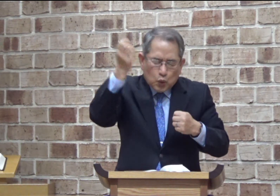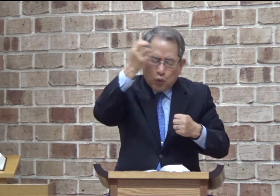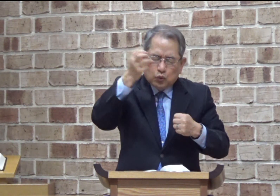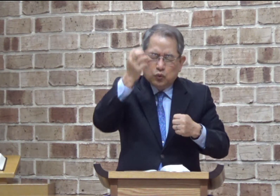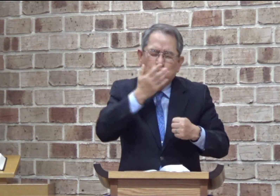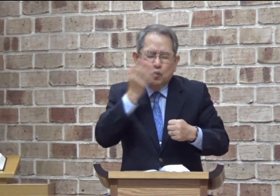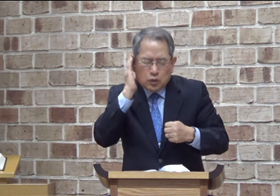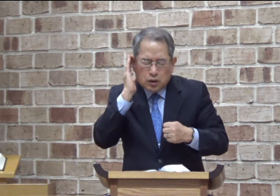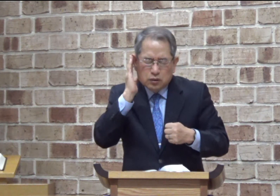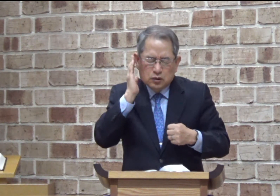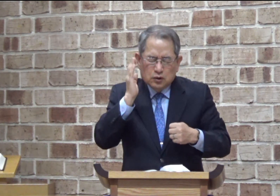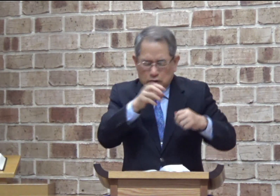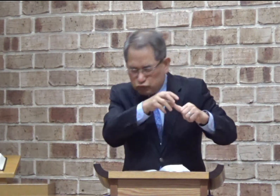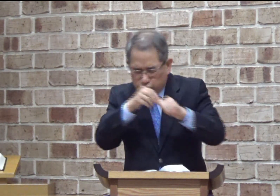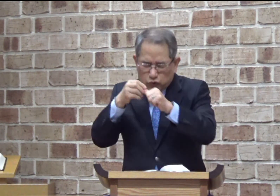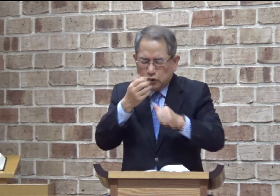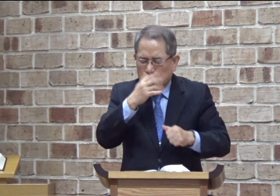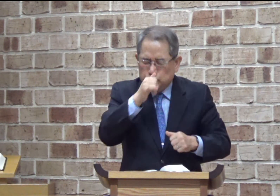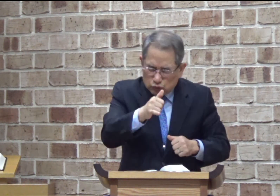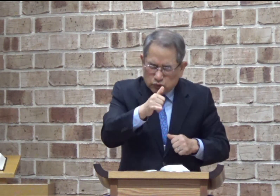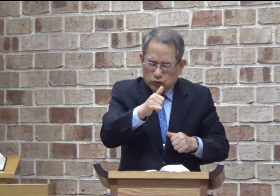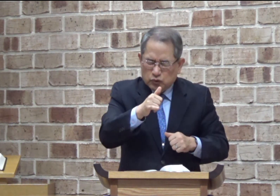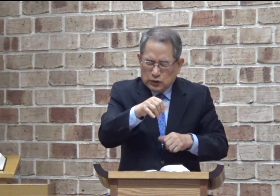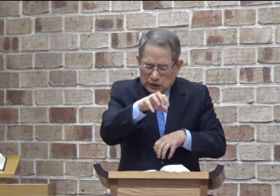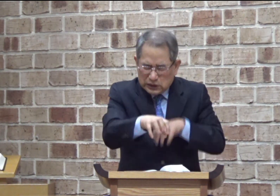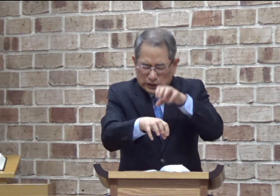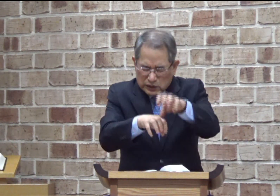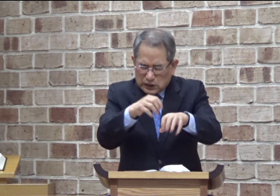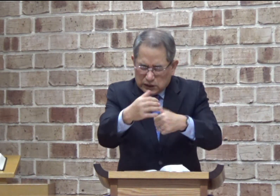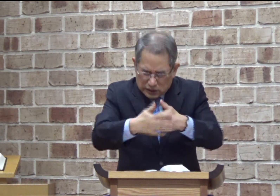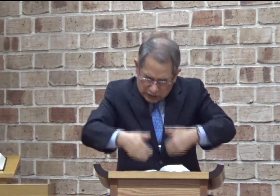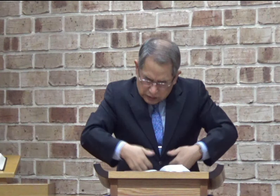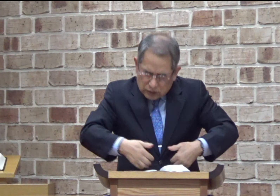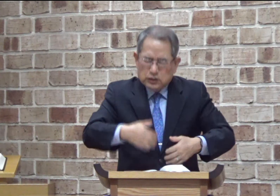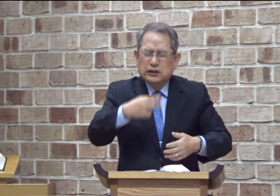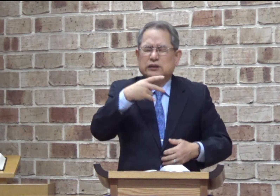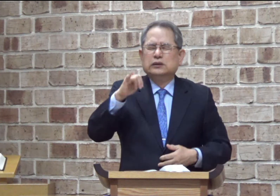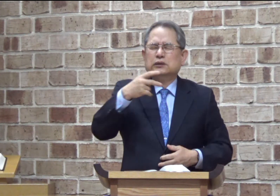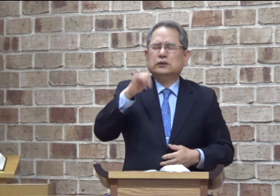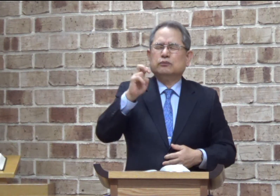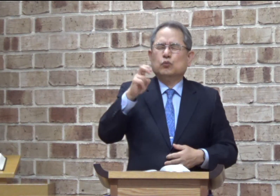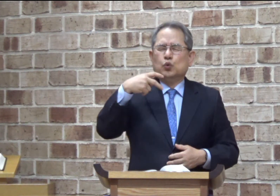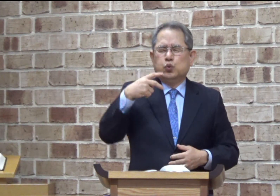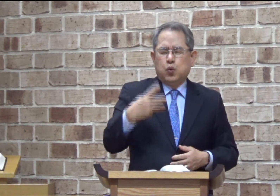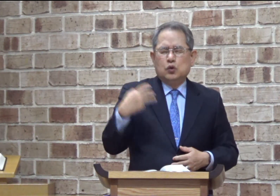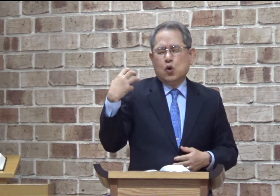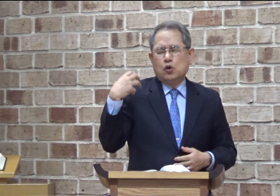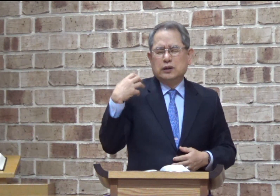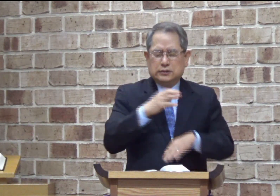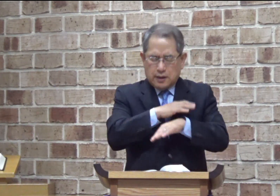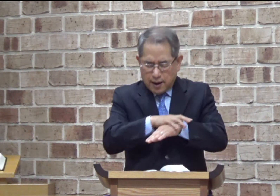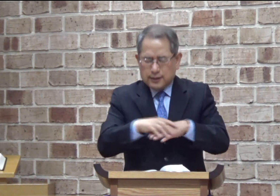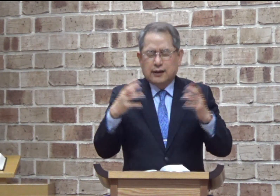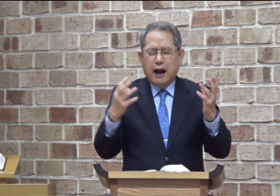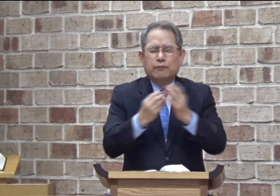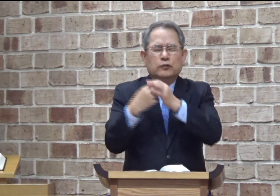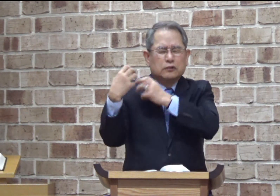하나님 아버지, 우리 교회 모든 성도님들이 하나가 되어 죽어가는 영혼들을